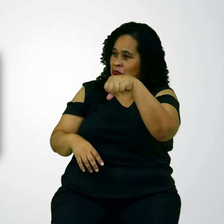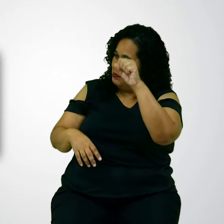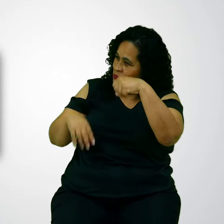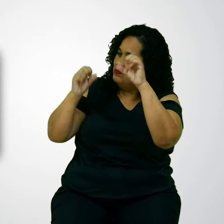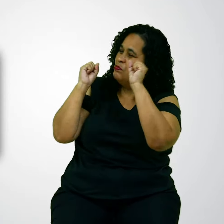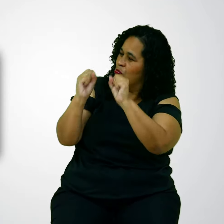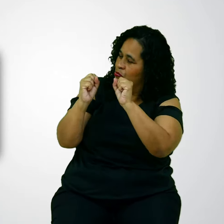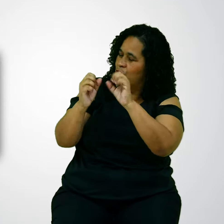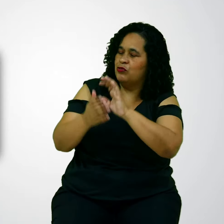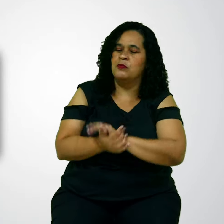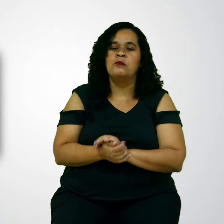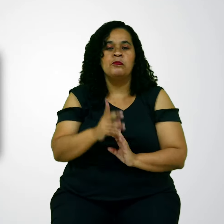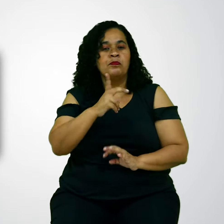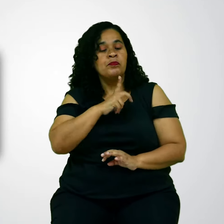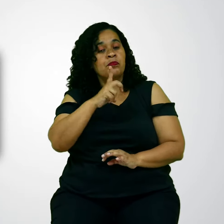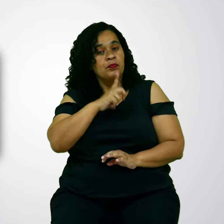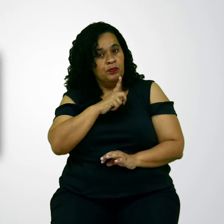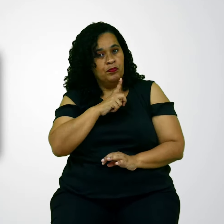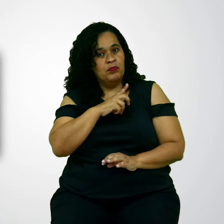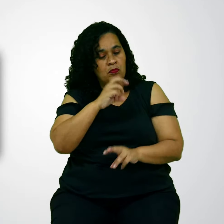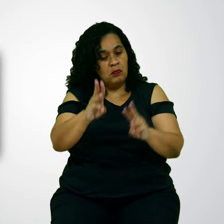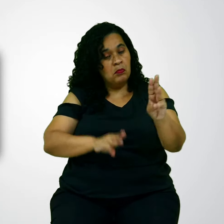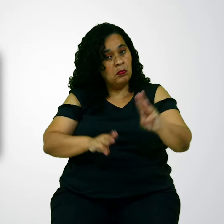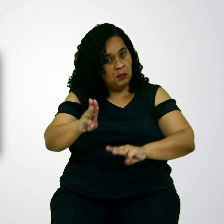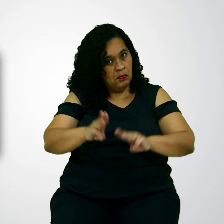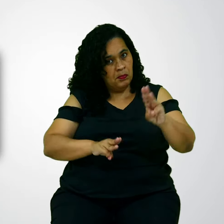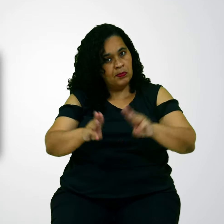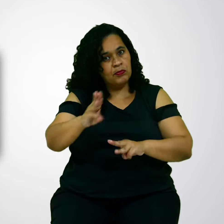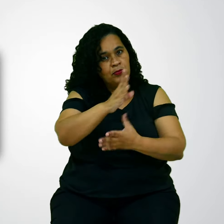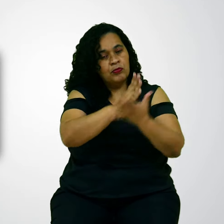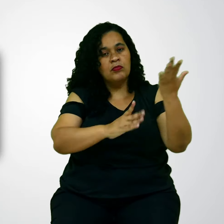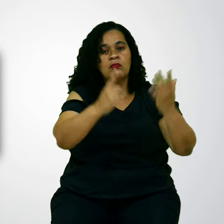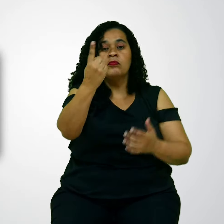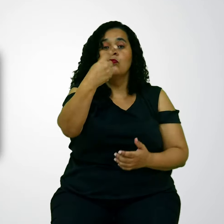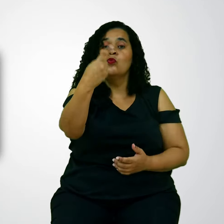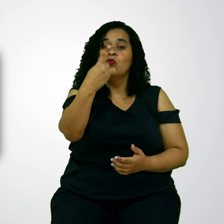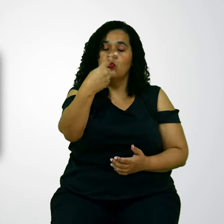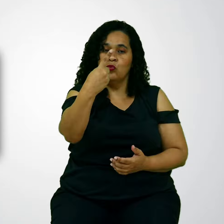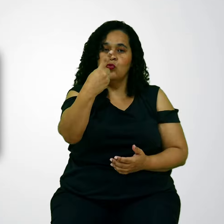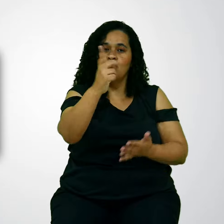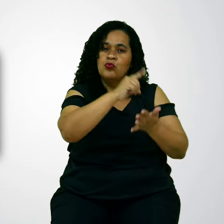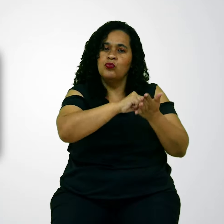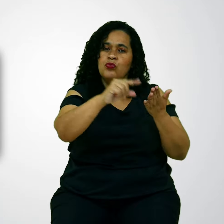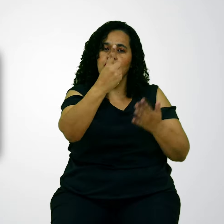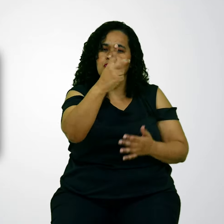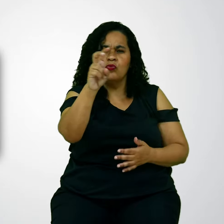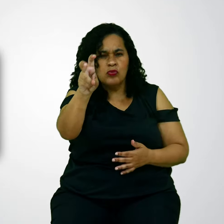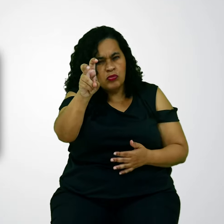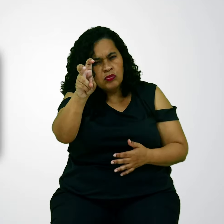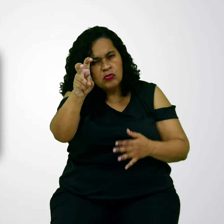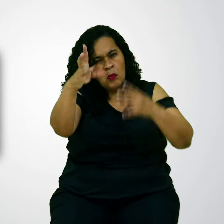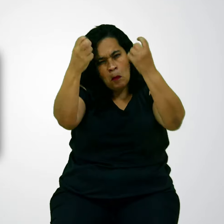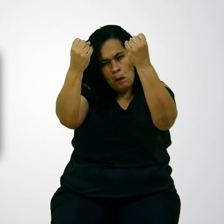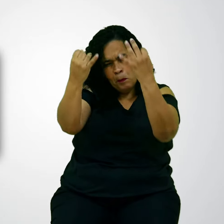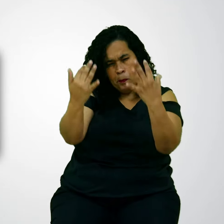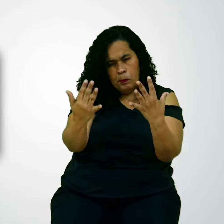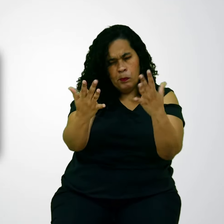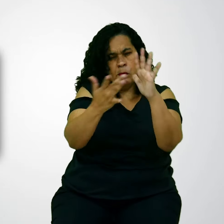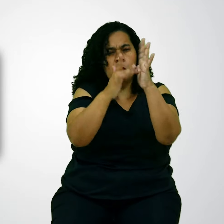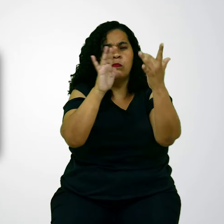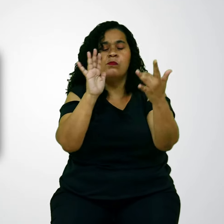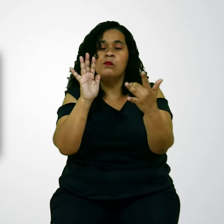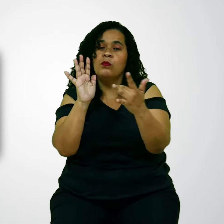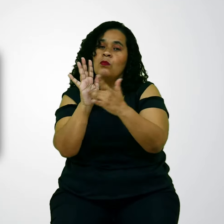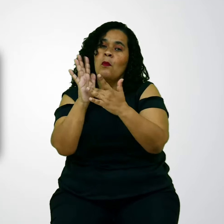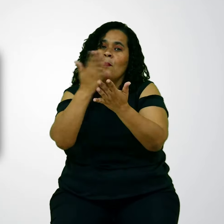Eu gosto muito, é de Marcos capítulo 1, verso 15. Jesus inicia então a pregação dele e